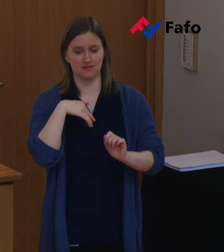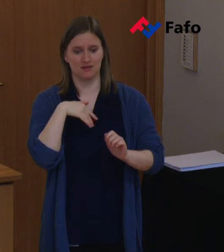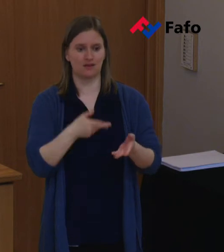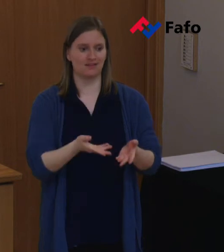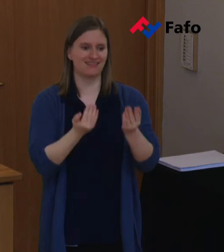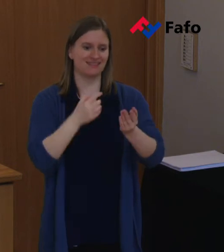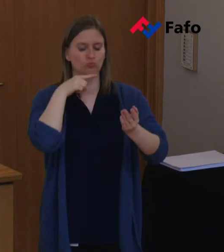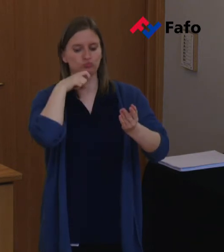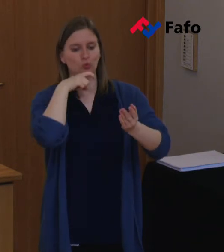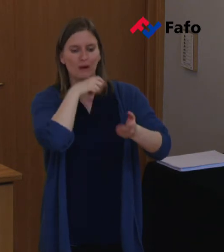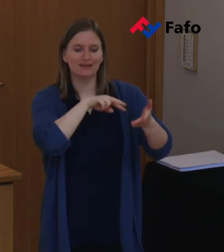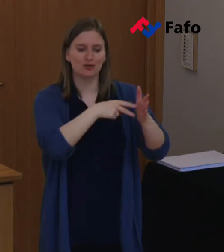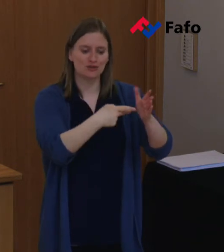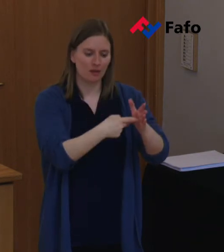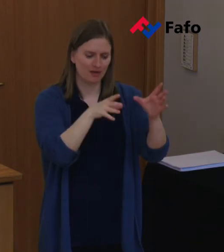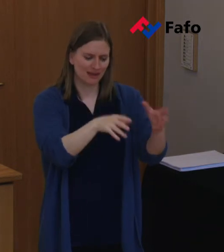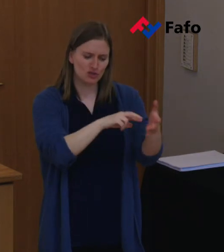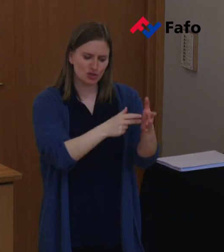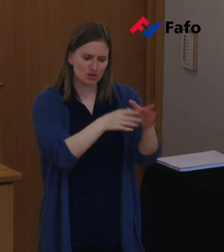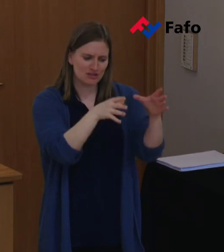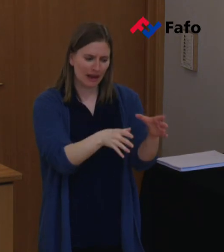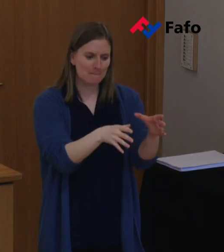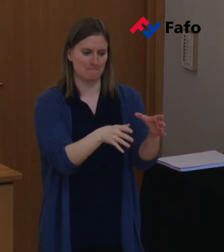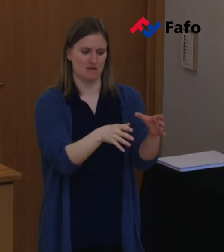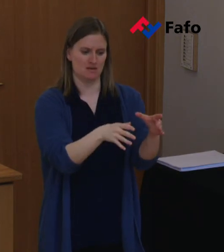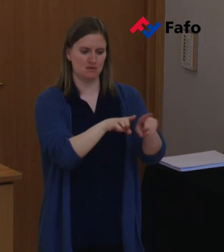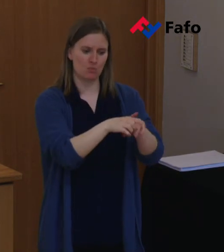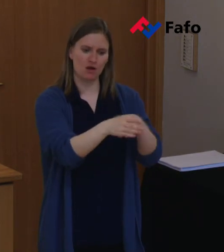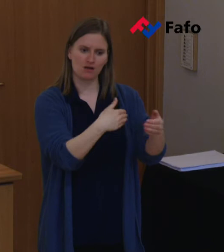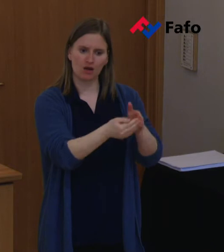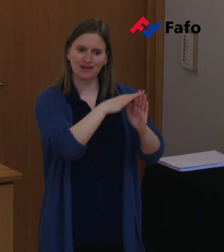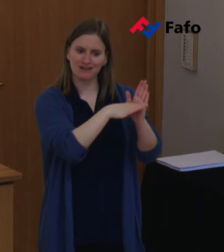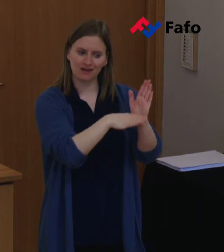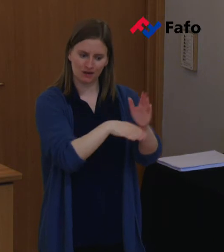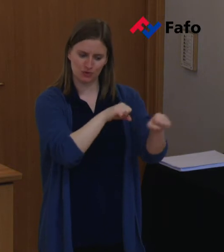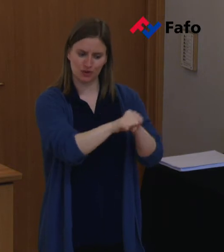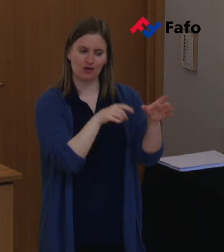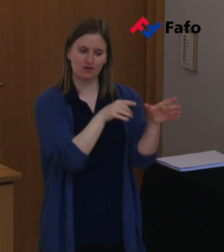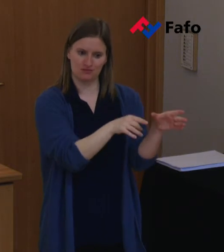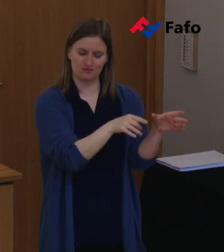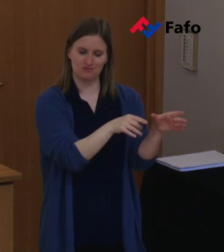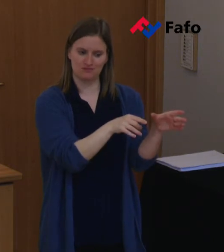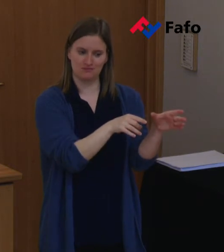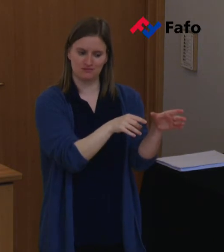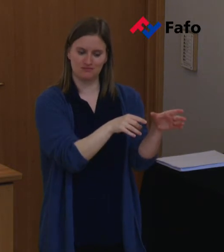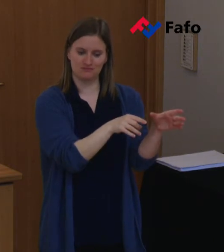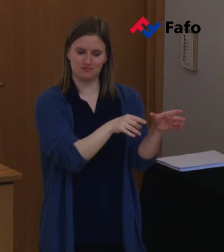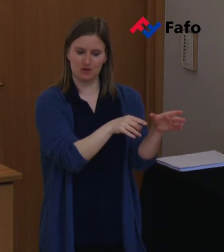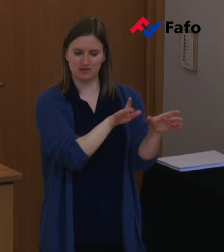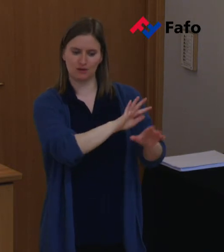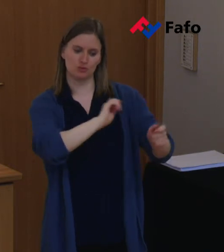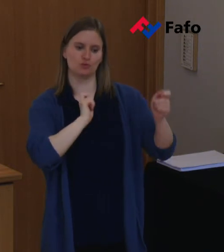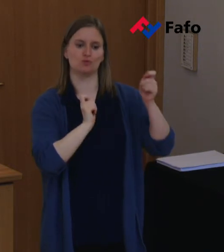komplekse systemer at det er systemet som legger reglene og styrer. Og det å